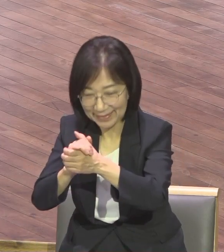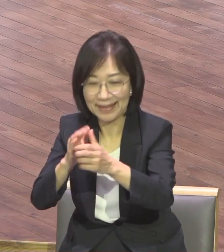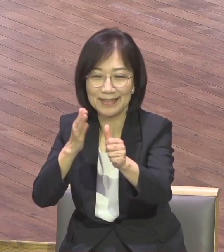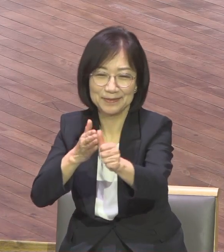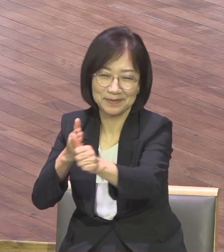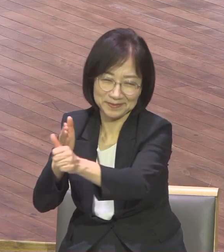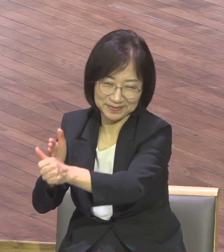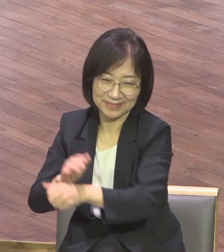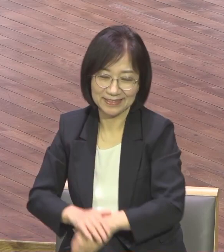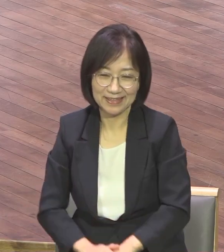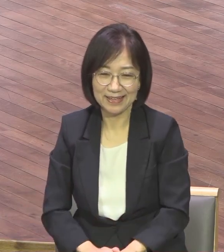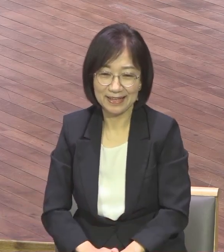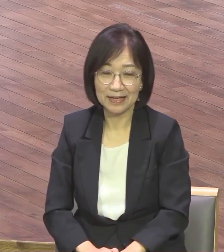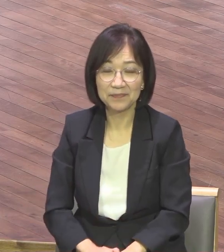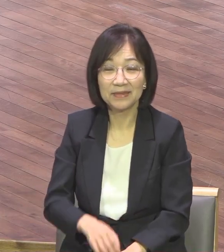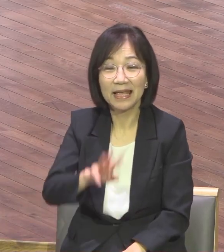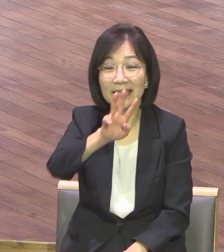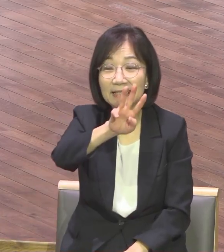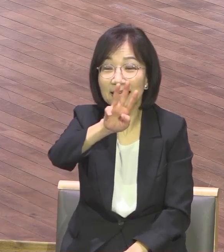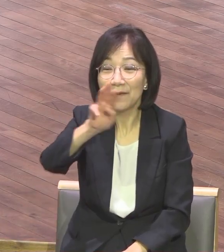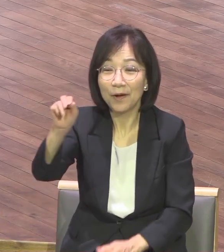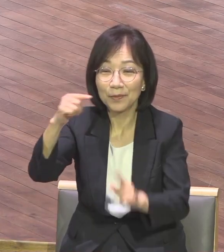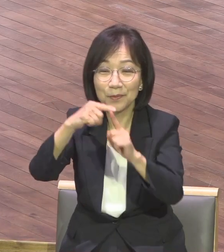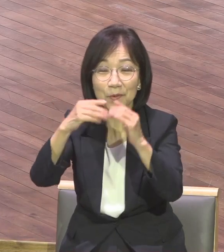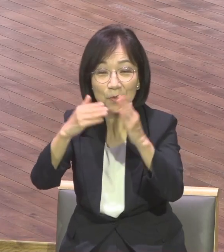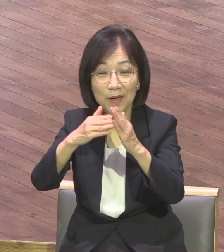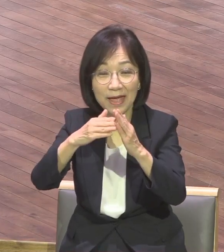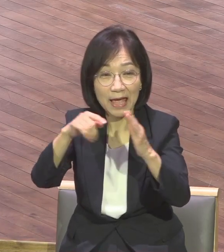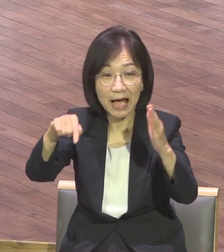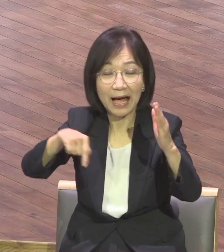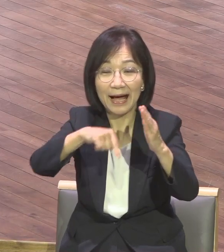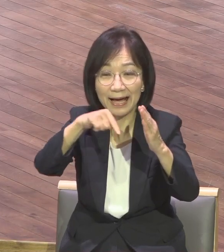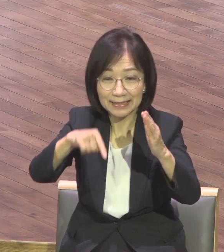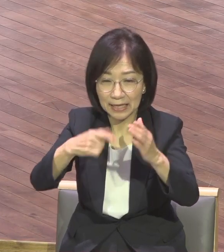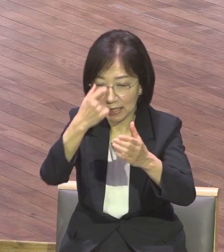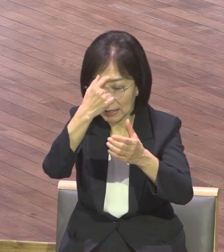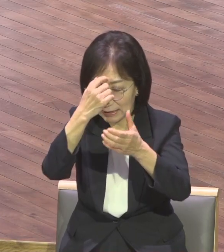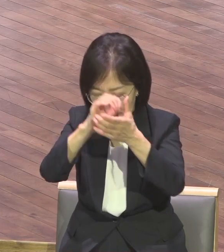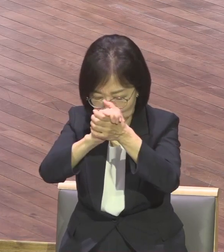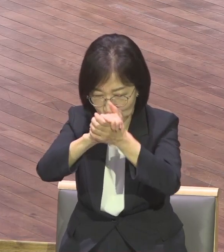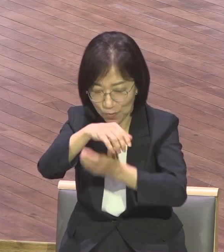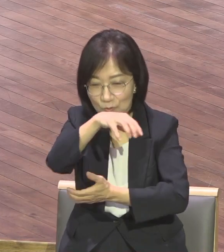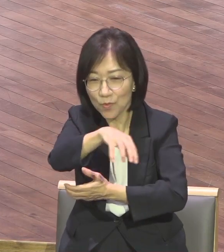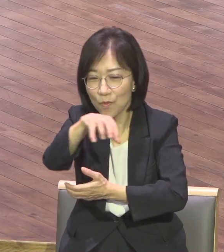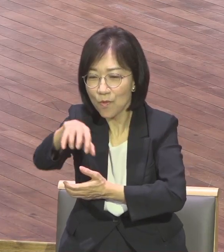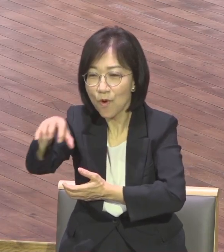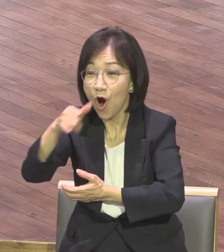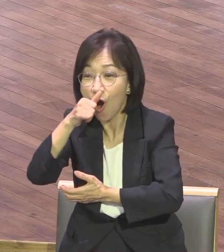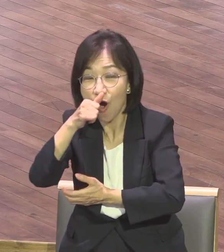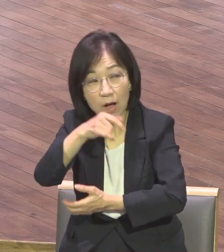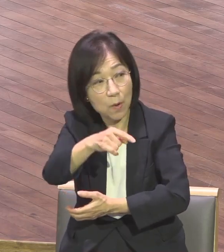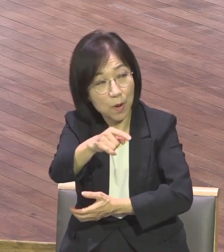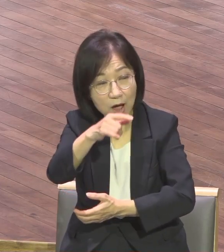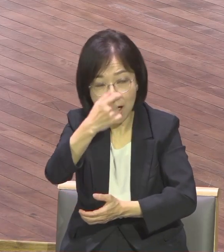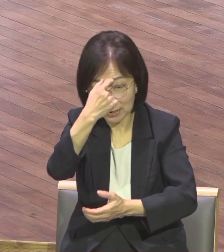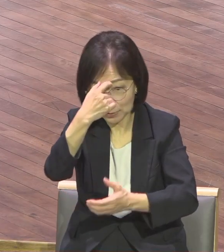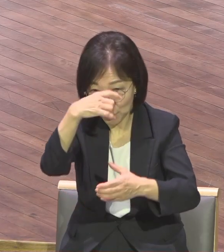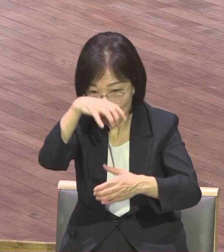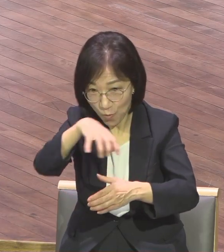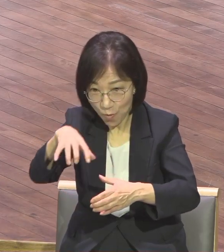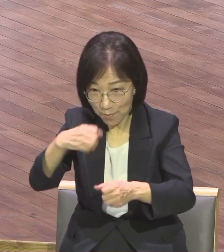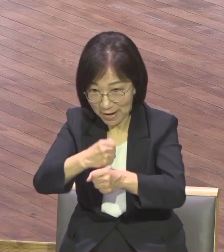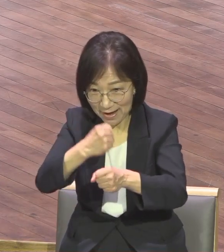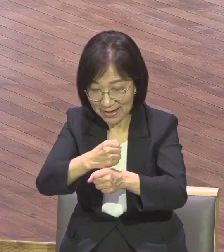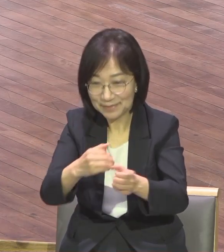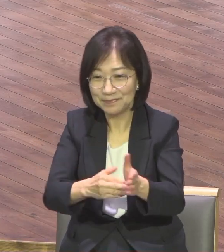기도굴이 있으면 유일합니다. 제가 하도 평신도 때 기도하고 싶은데 기도할 장소 없어서 고민했는데 그래서 기도굴을